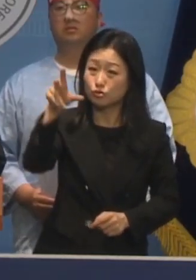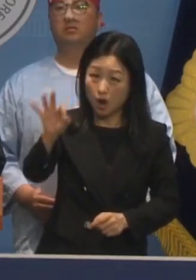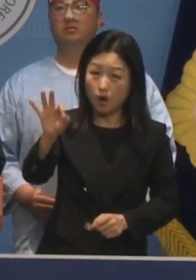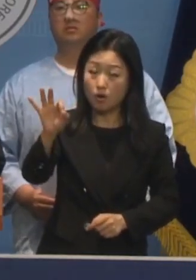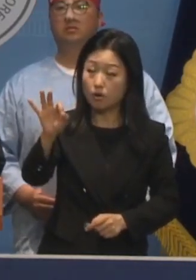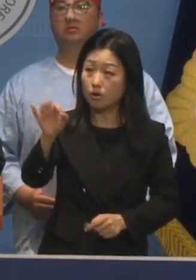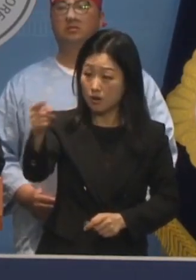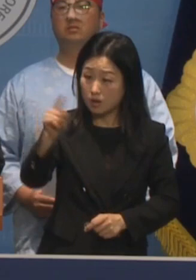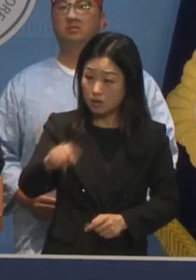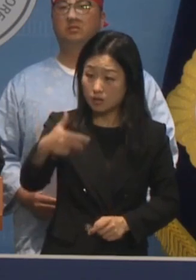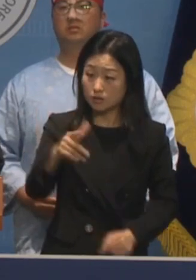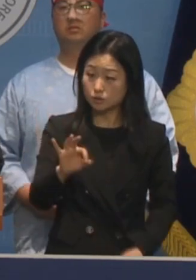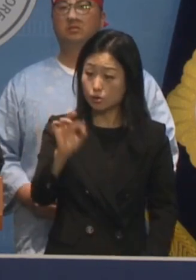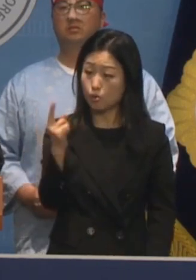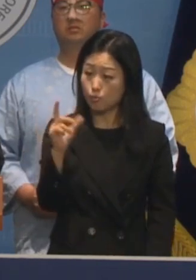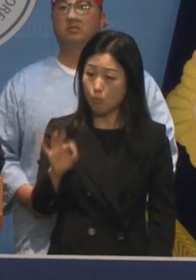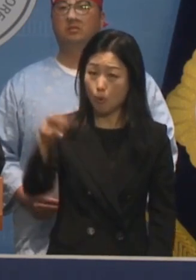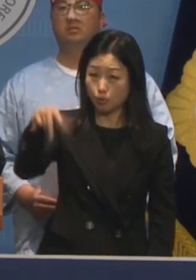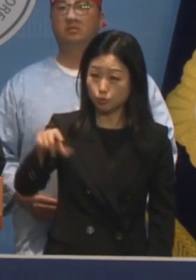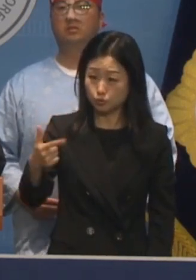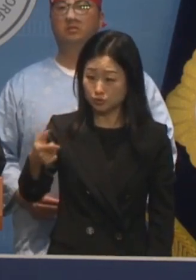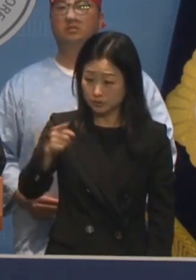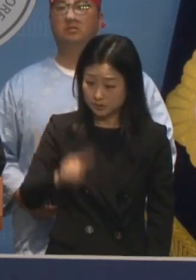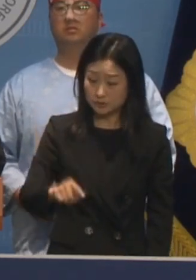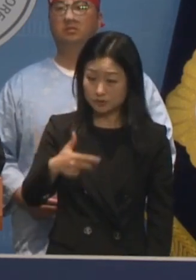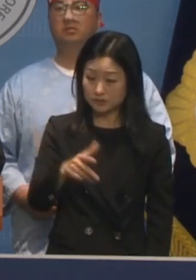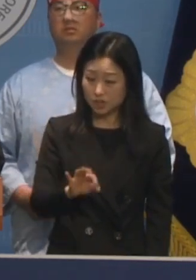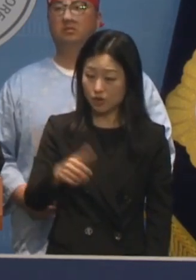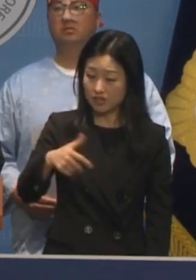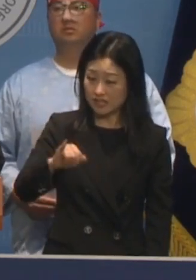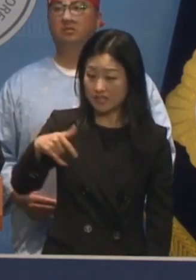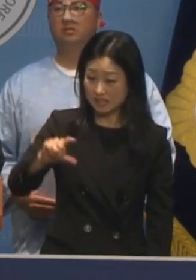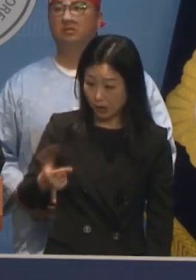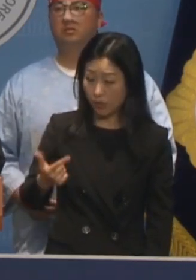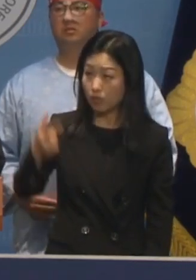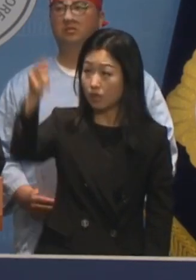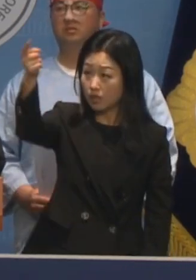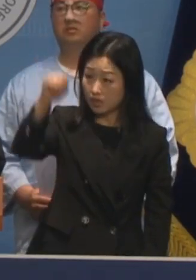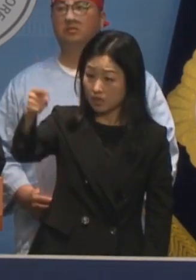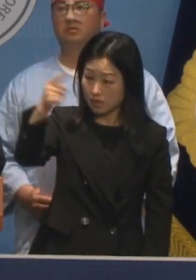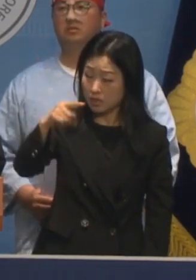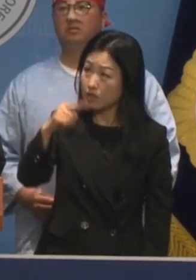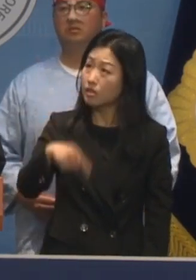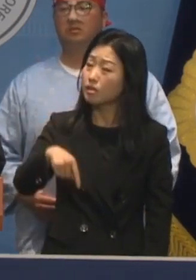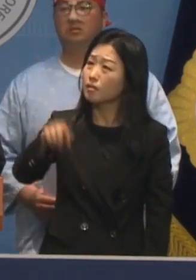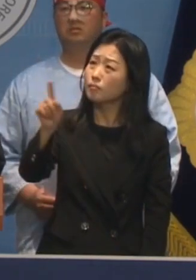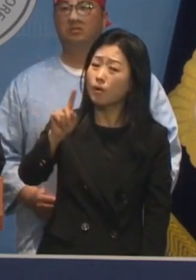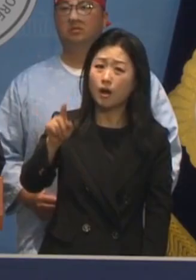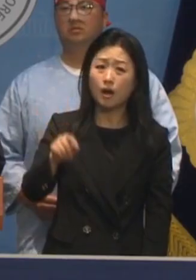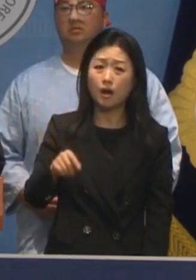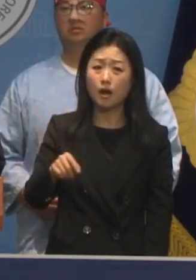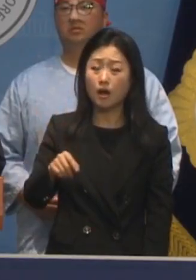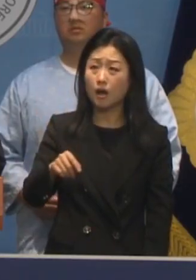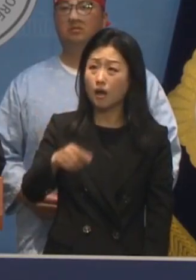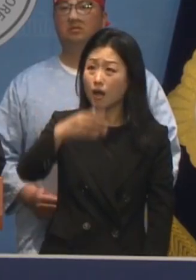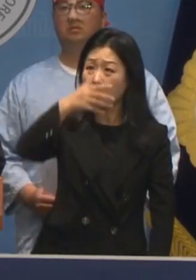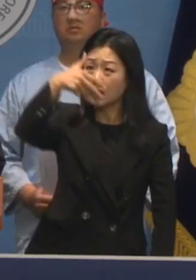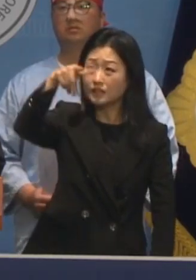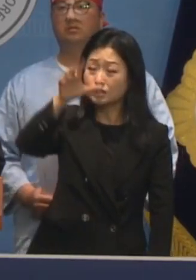정몽준, 정기선, 건호갑으로 내려오는 이 현중의 사태는 정말